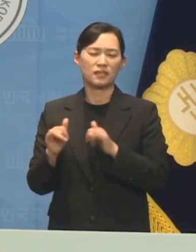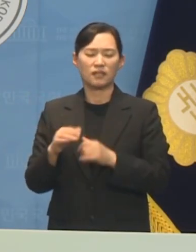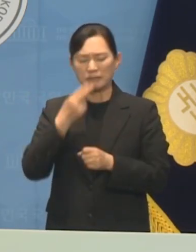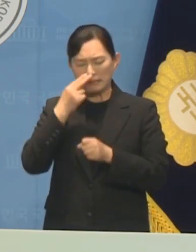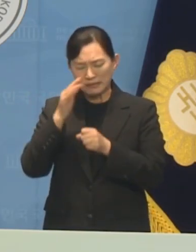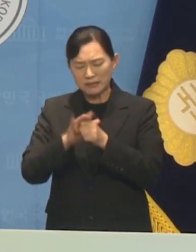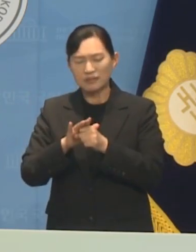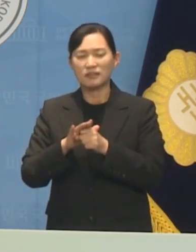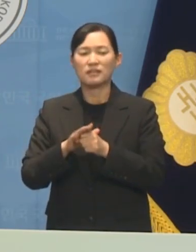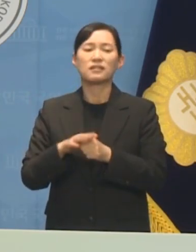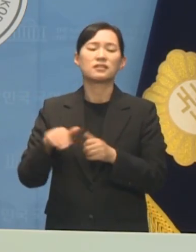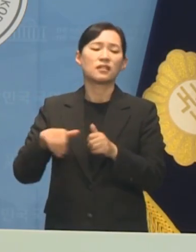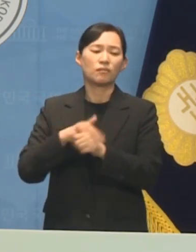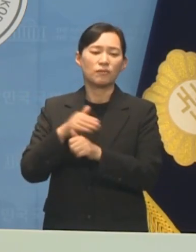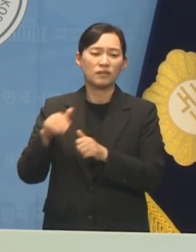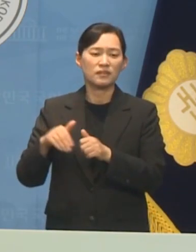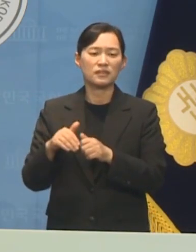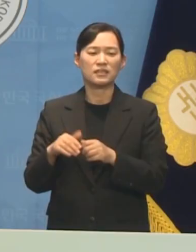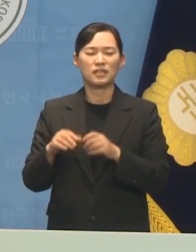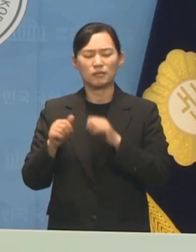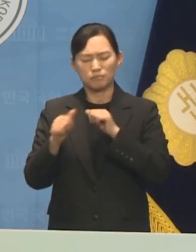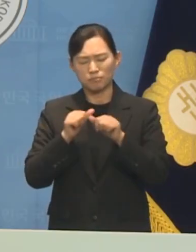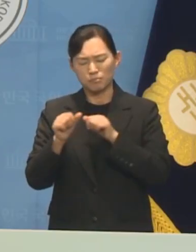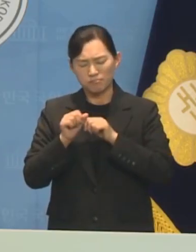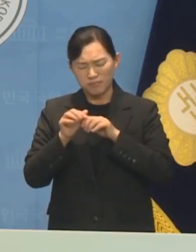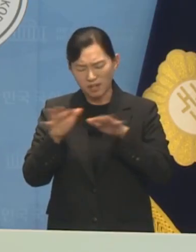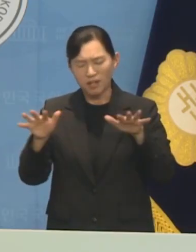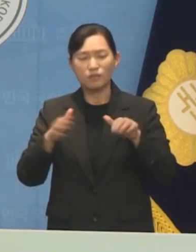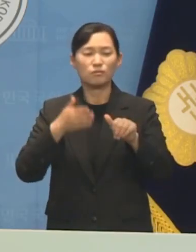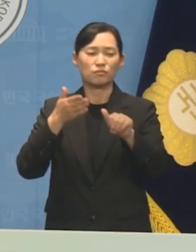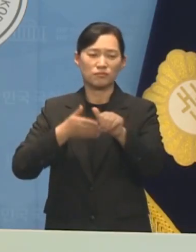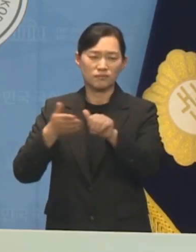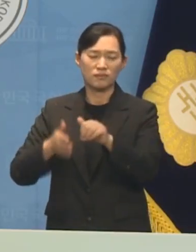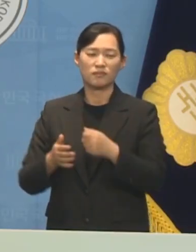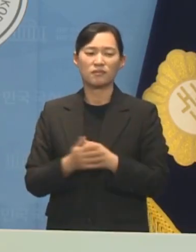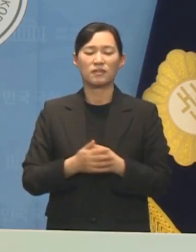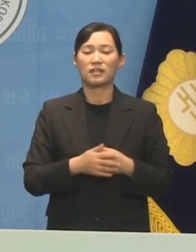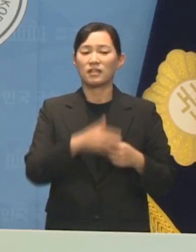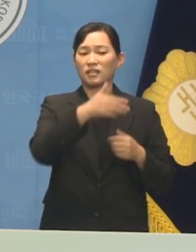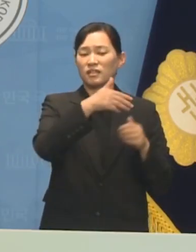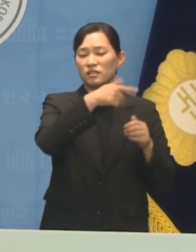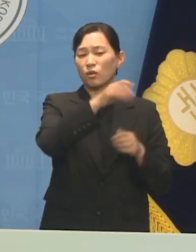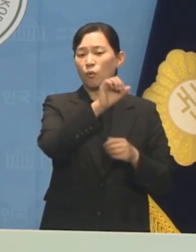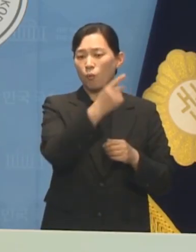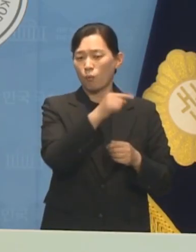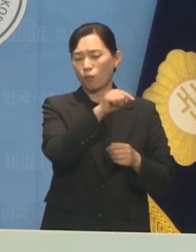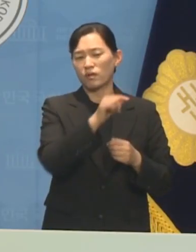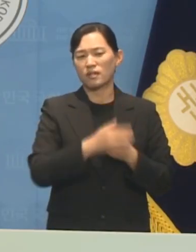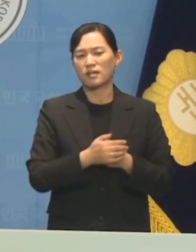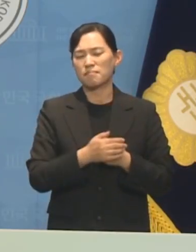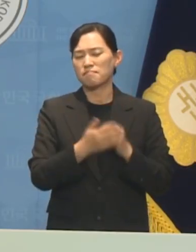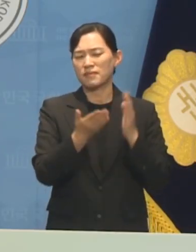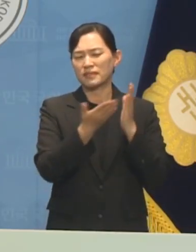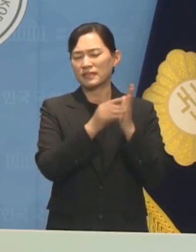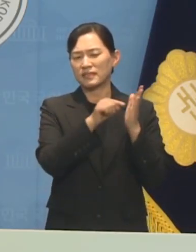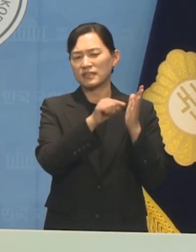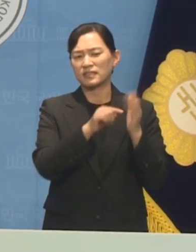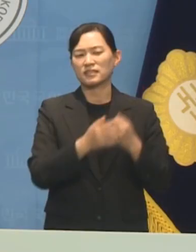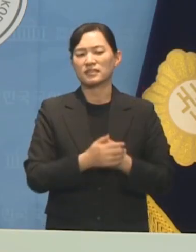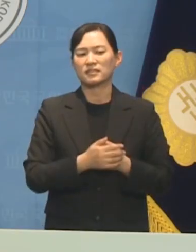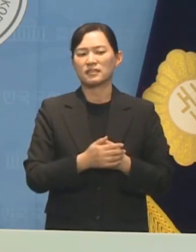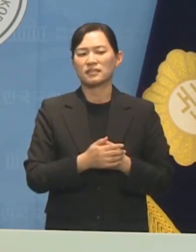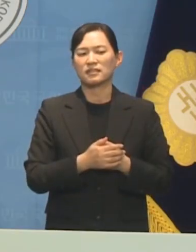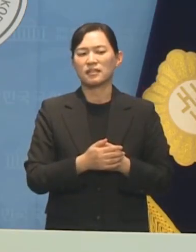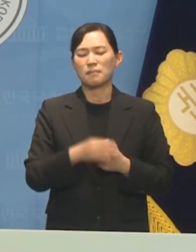억울하고 절박한 현실을 널리 알려주시고 청원아이스의 부당한 행태를 바로잡는 정의로운 여정에